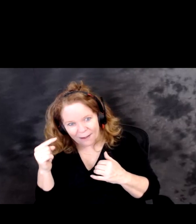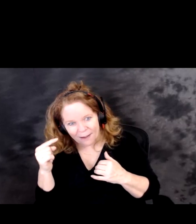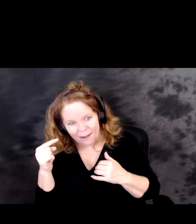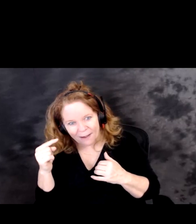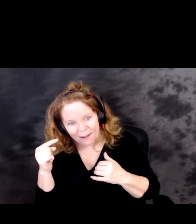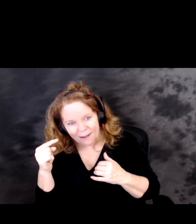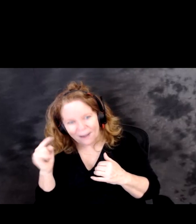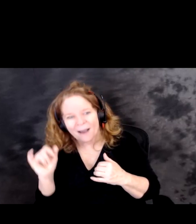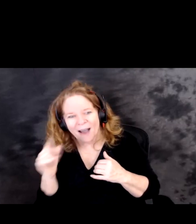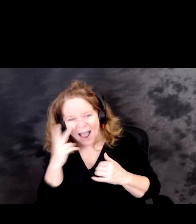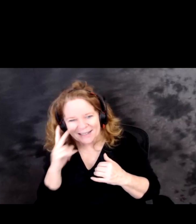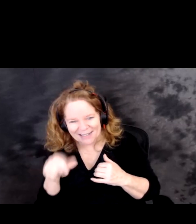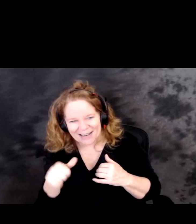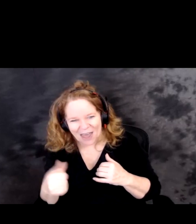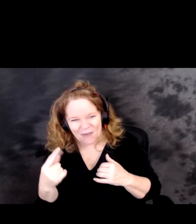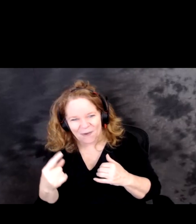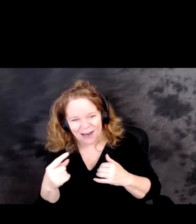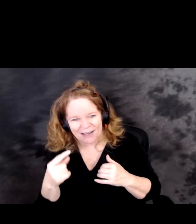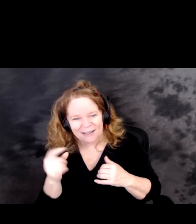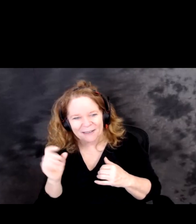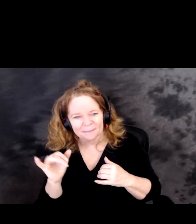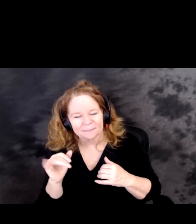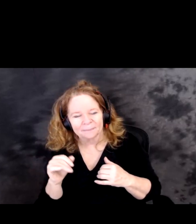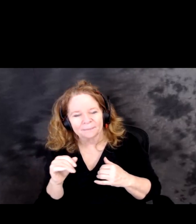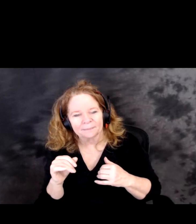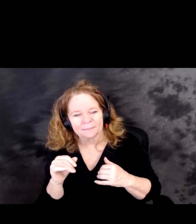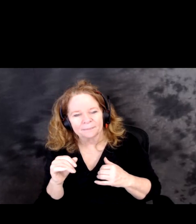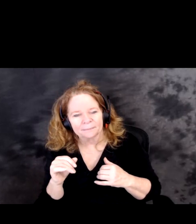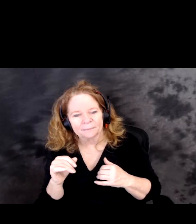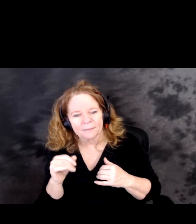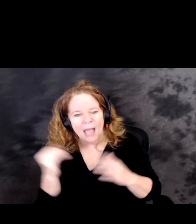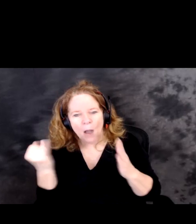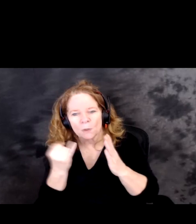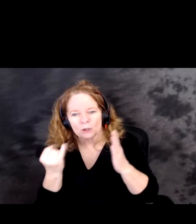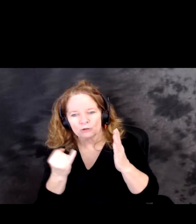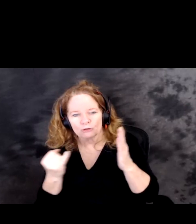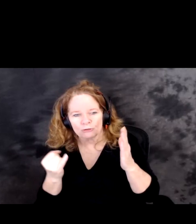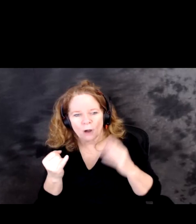un marcador negro. Oh, perdón, aquí lo tenía. Nada más voy a dibujar